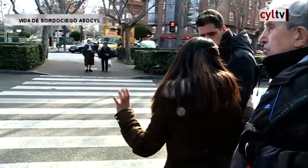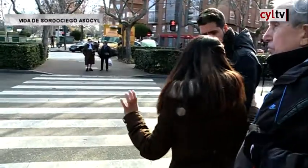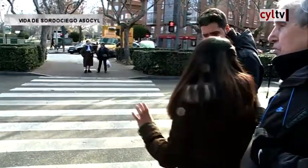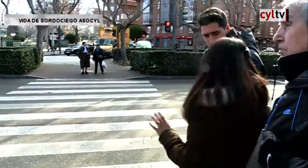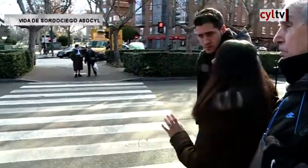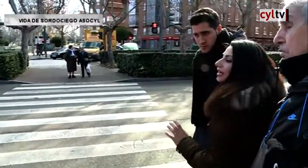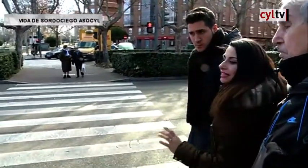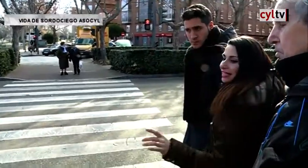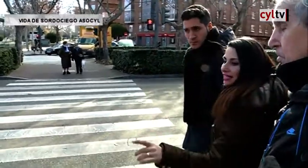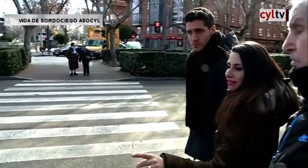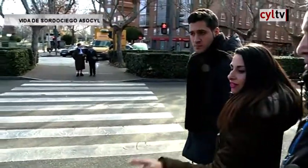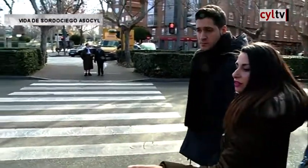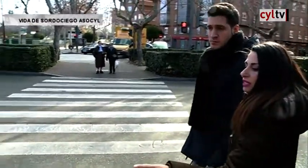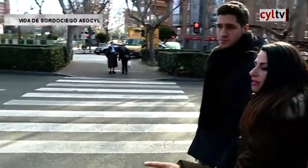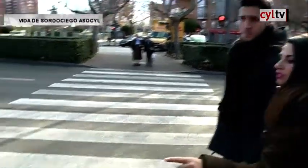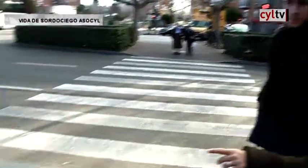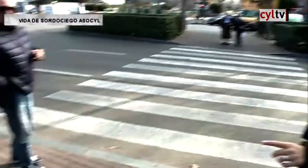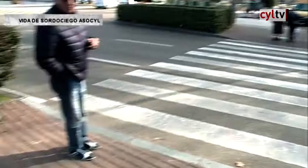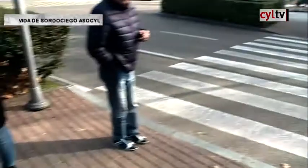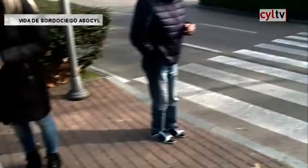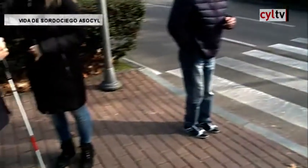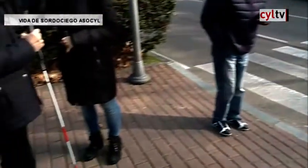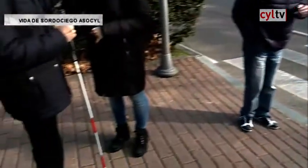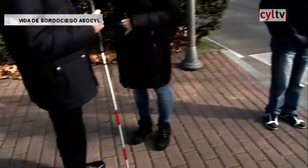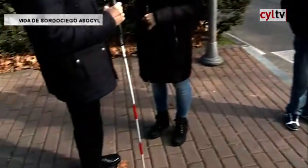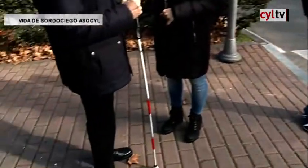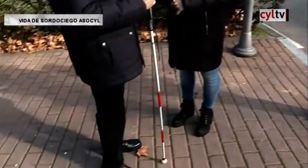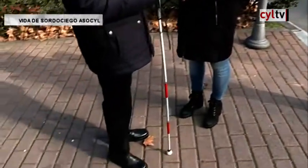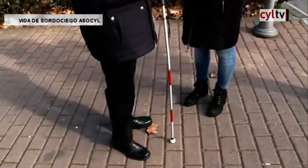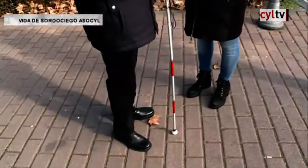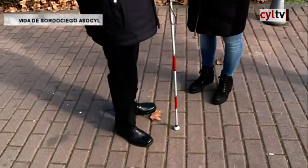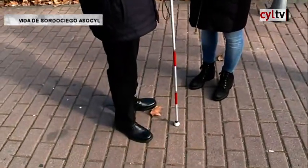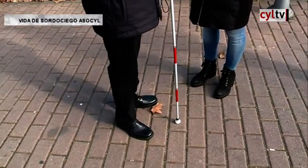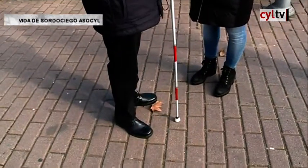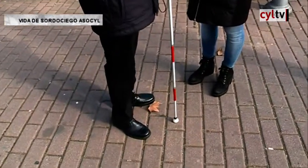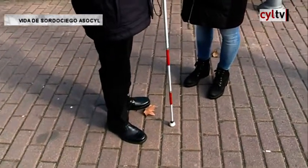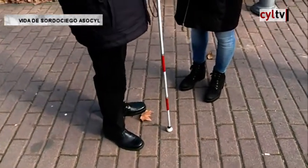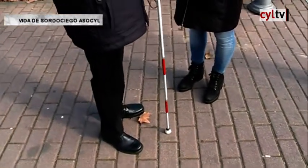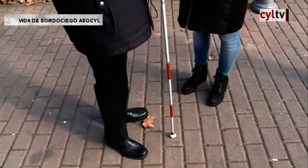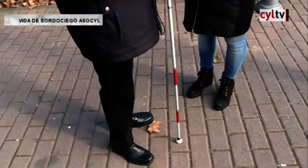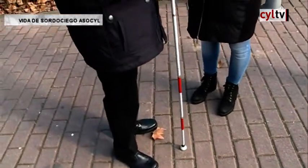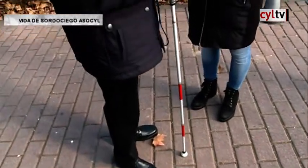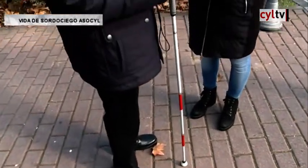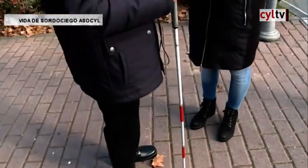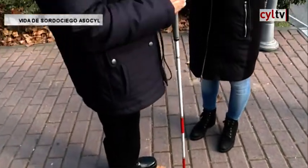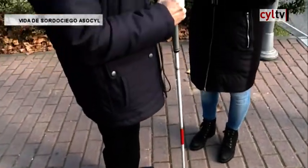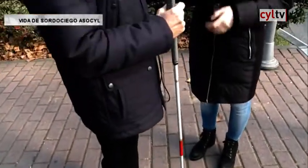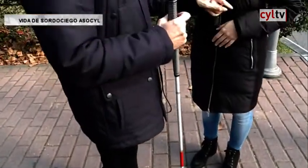queríamos preguntarte, viendo este bastón, si sabes su significado. Sí. ¿Cuál es? Es una persona ciega y